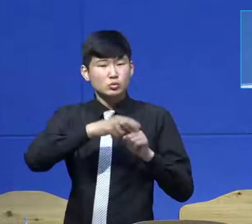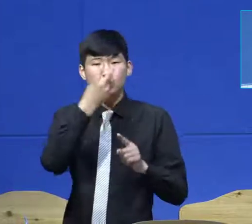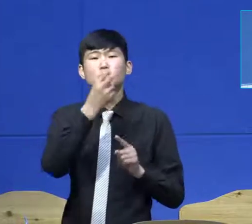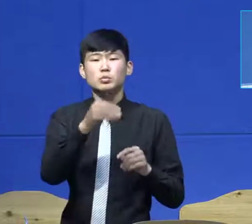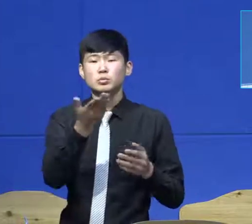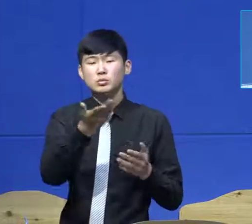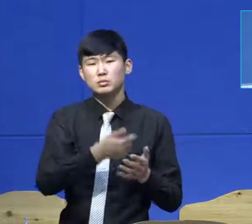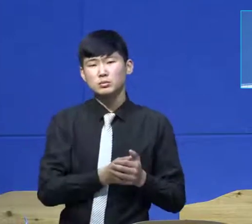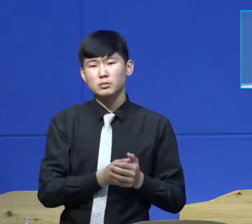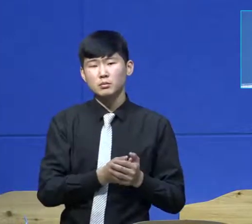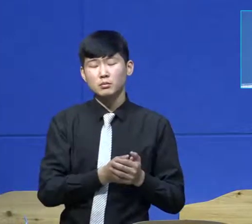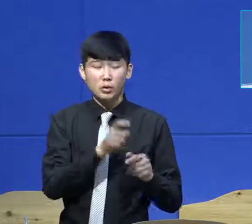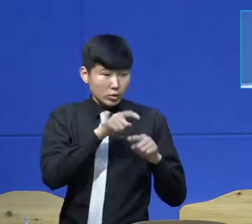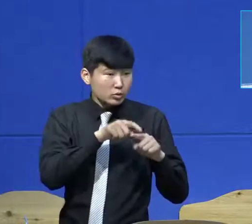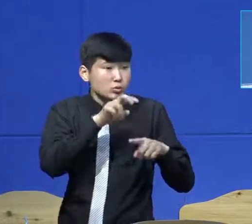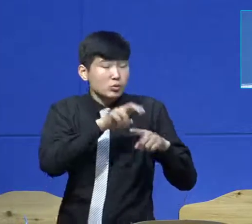зүв болов.